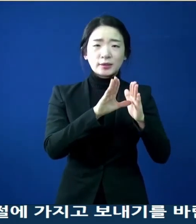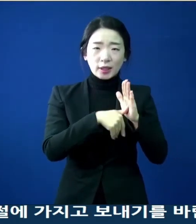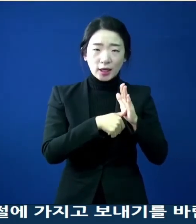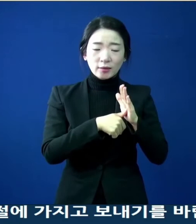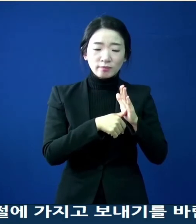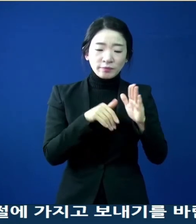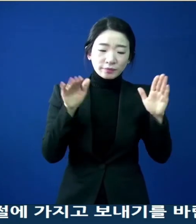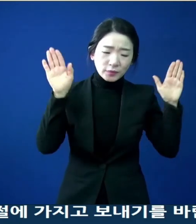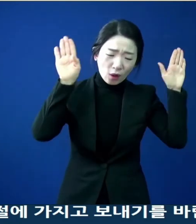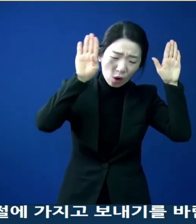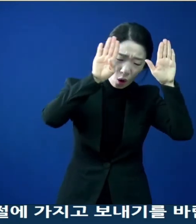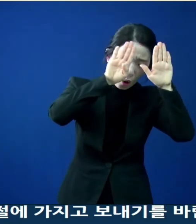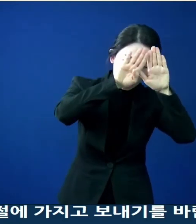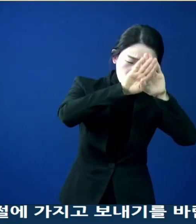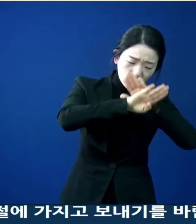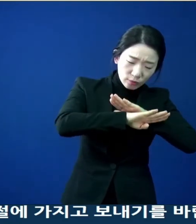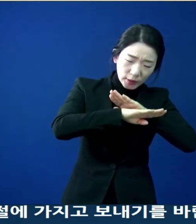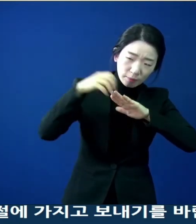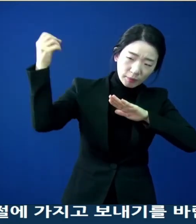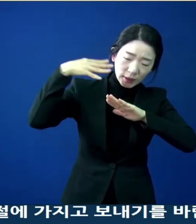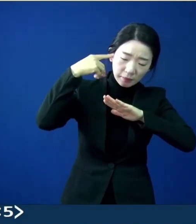인식하지 못하더라 뜻이 아닙니다.